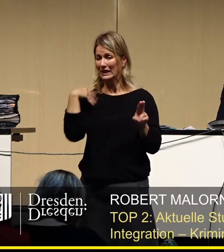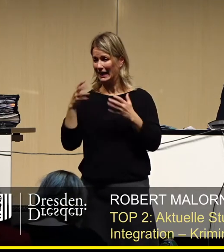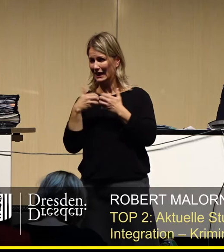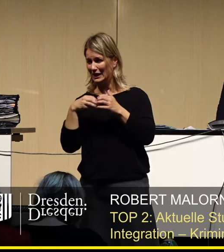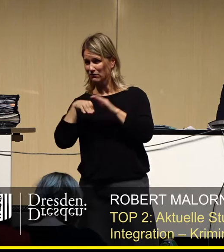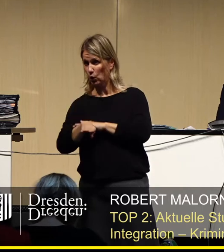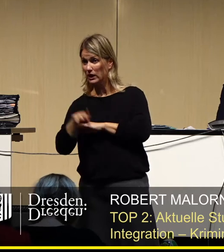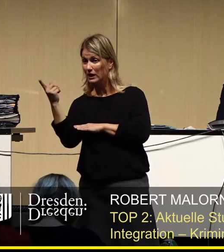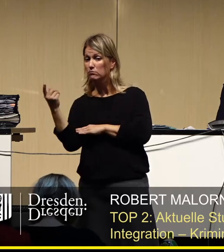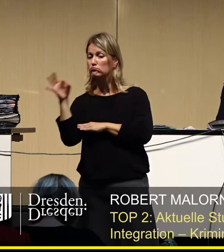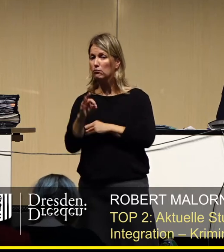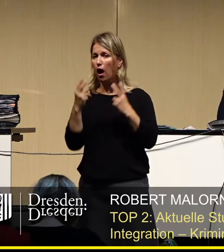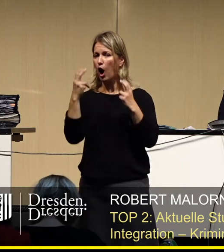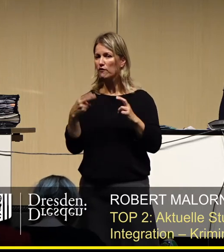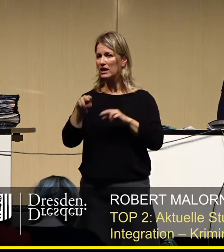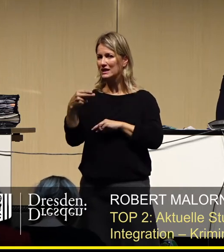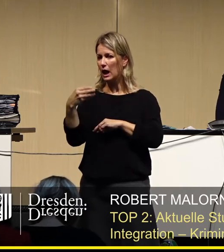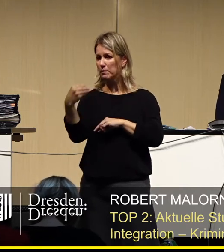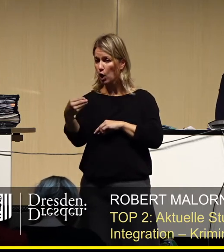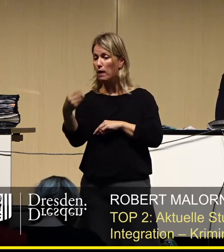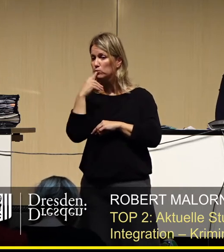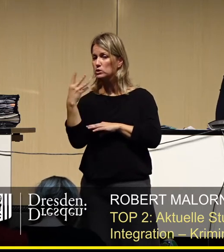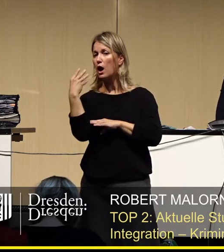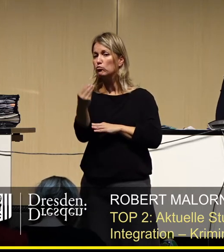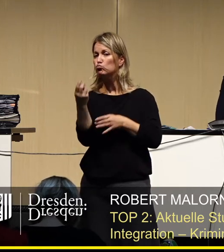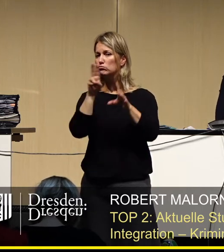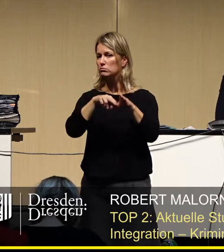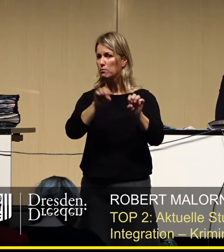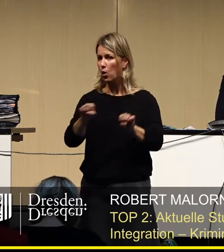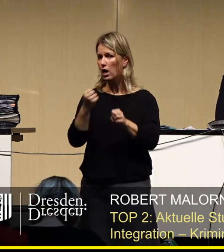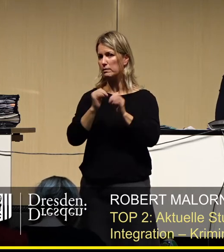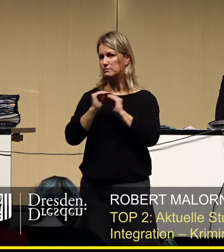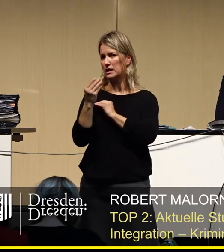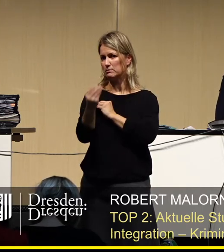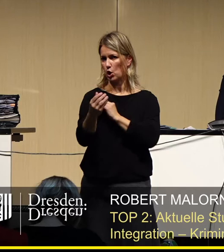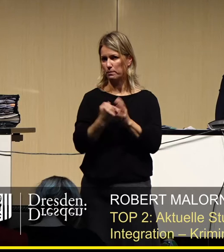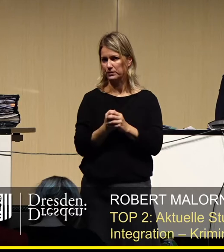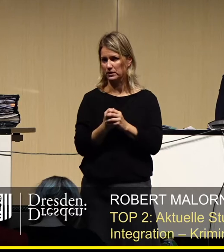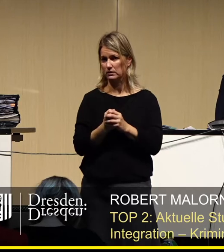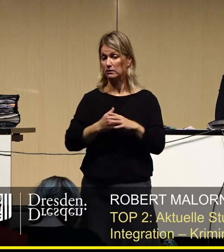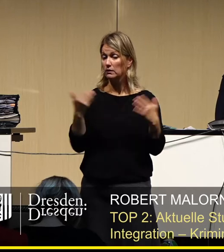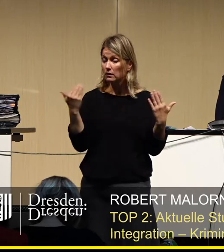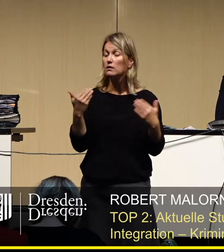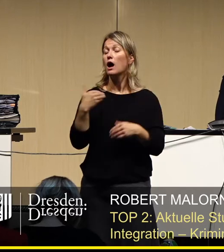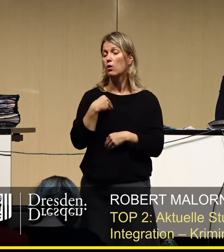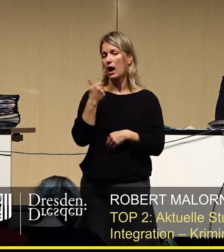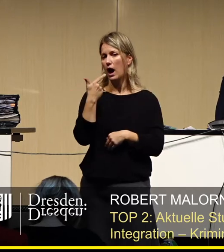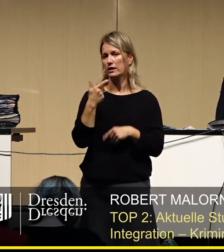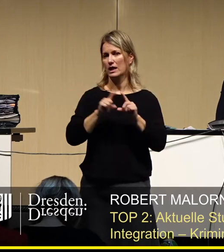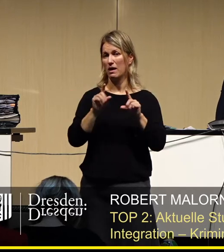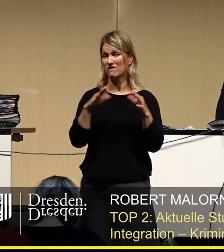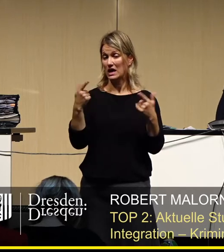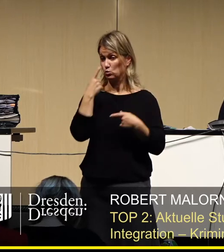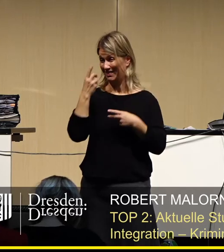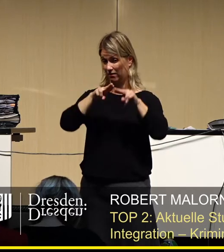hier ein Aufenthaltstitel gewährt wird, Zugang zu Arbeit und gesellschaftlicher Teilhabe ermöglichen. Und einer Wahrheit müssen wir uns eben auch leider stellen, wer kein Recht